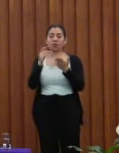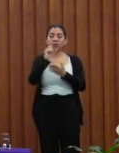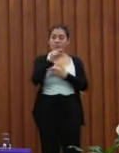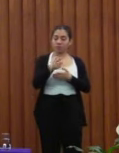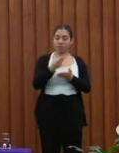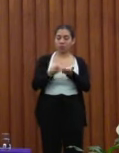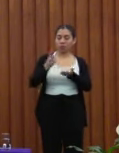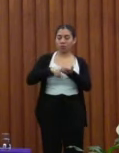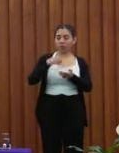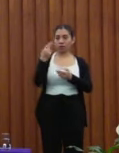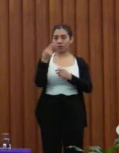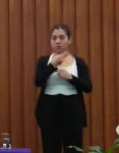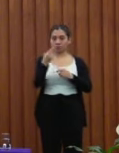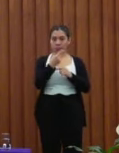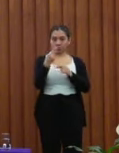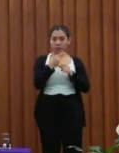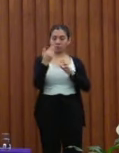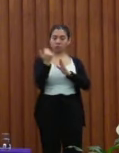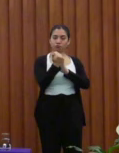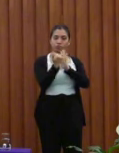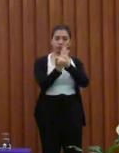investigación, porque me parece que